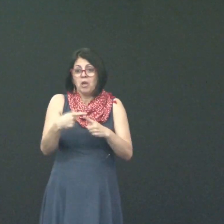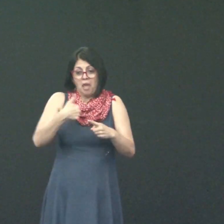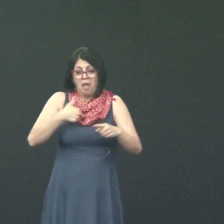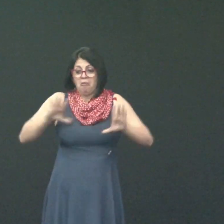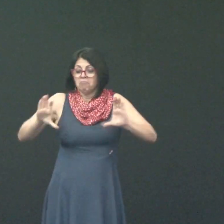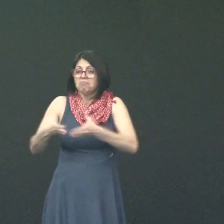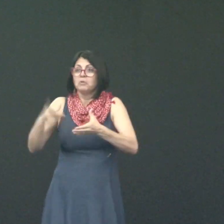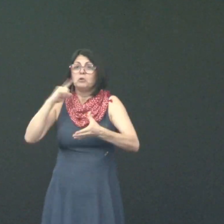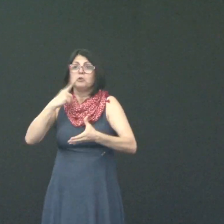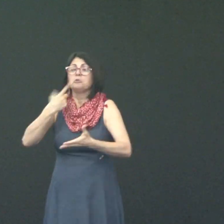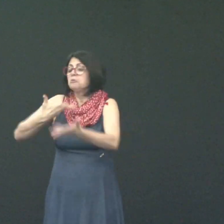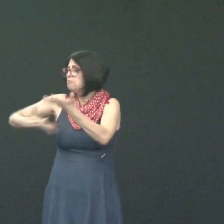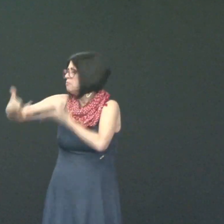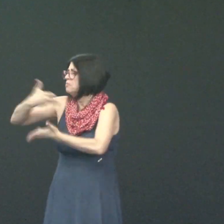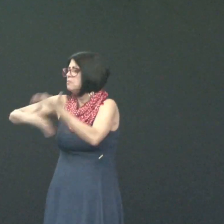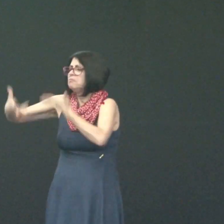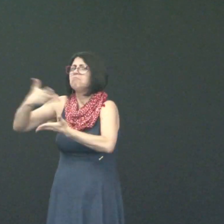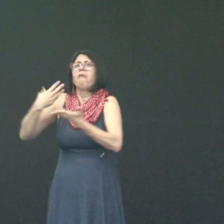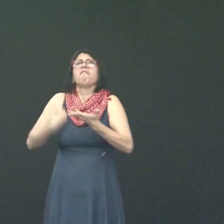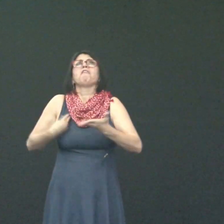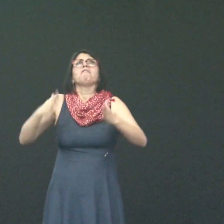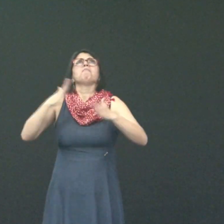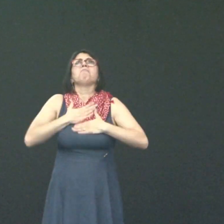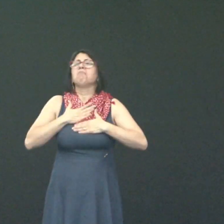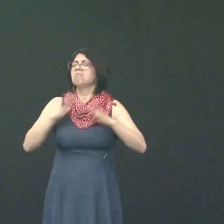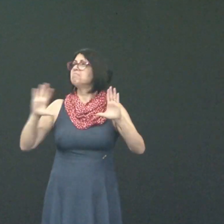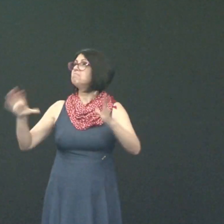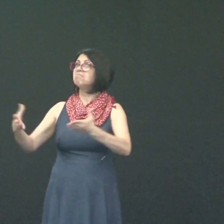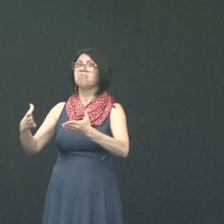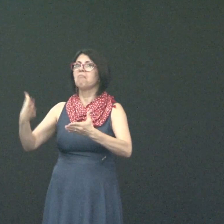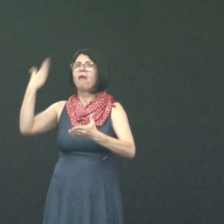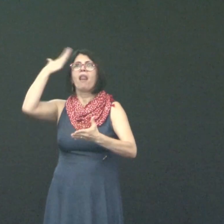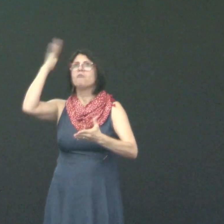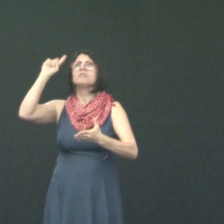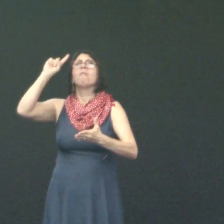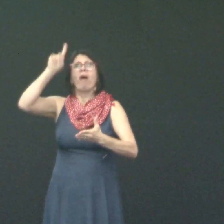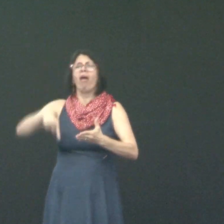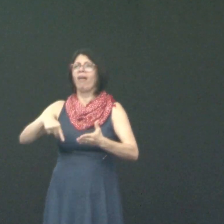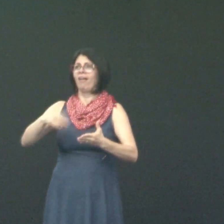mim a questão da cultura, da troca, da vivência da comunidade surda.